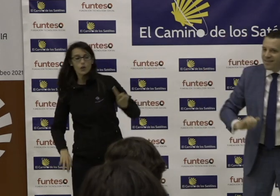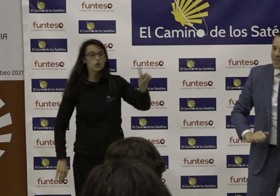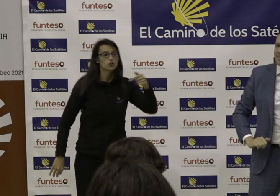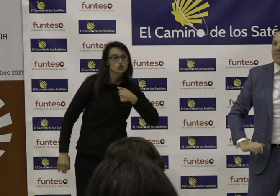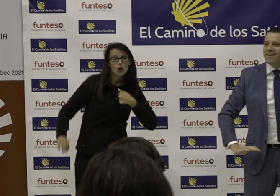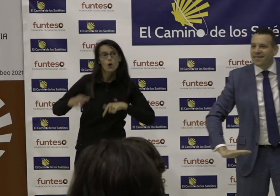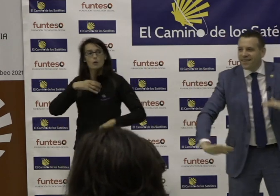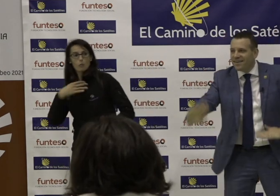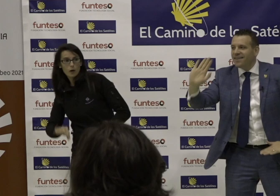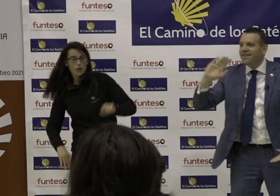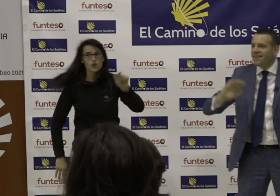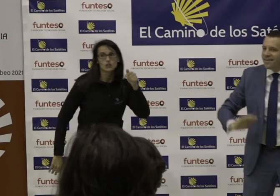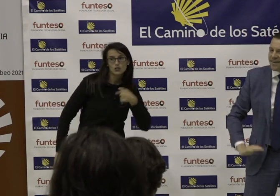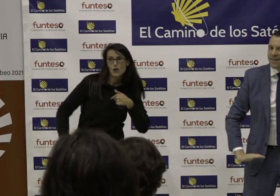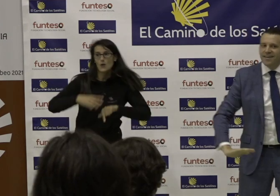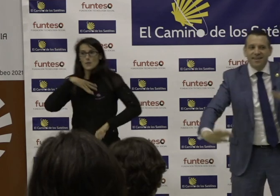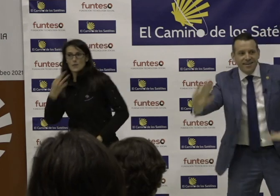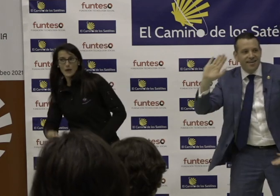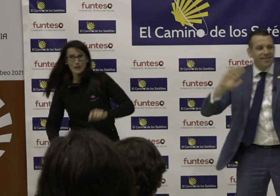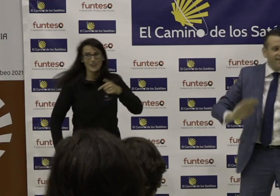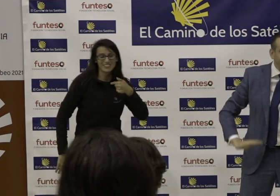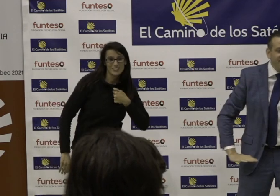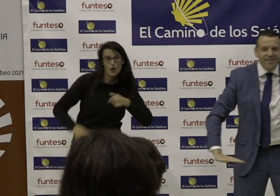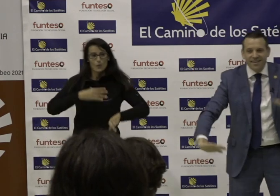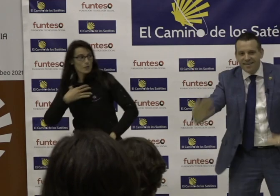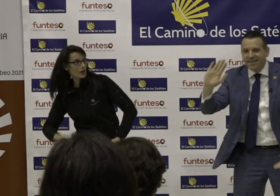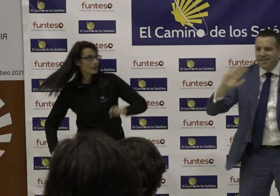puedo. Yo puedo.